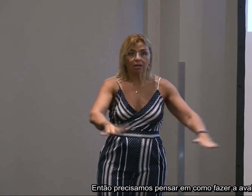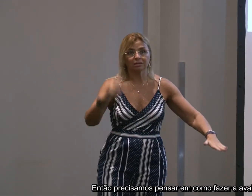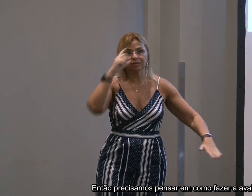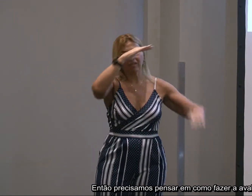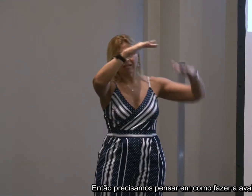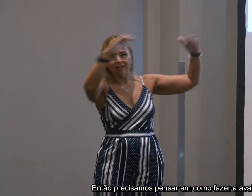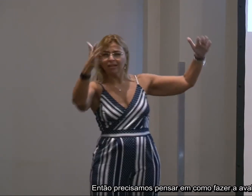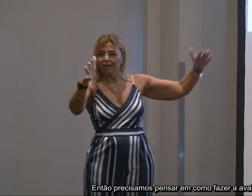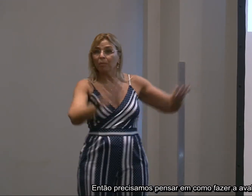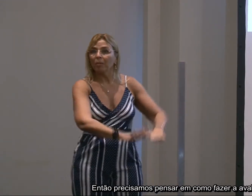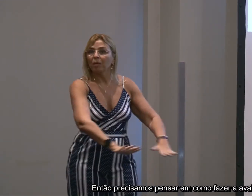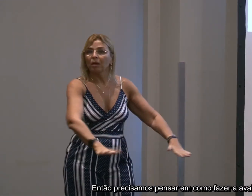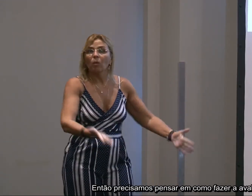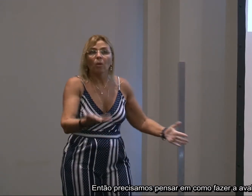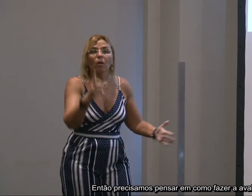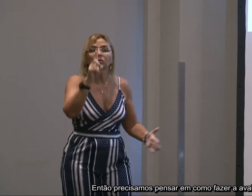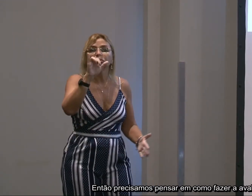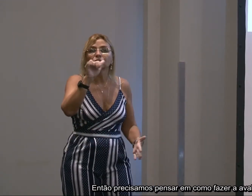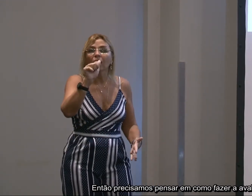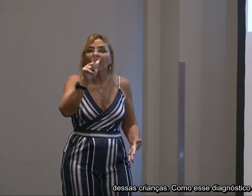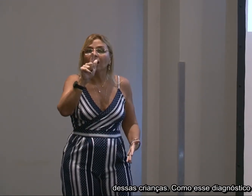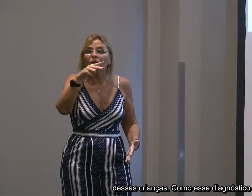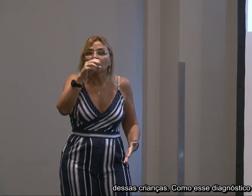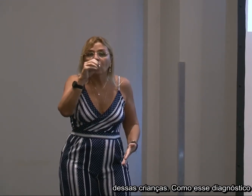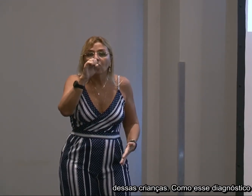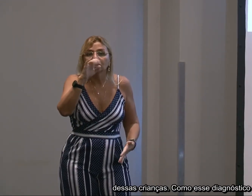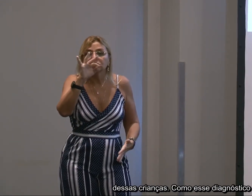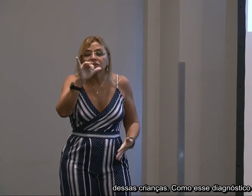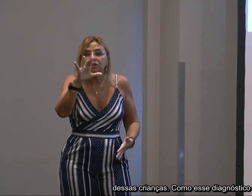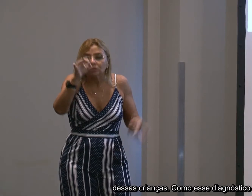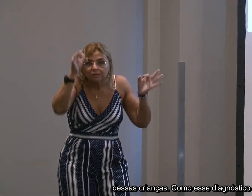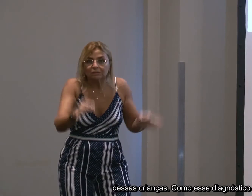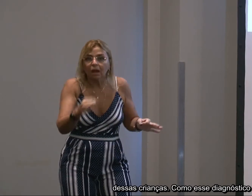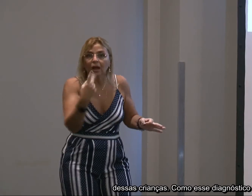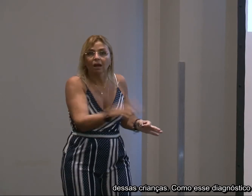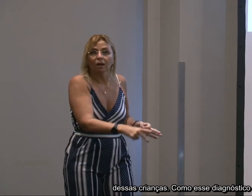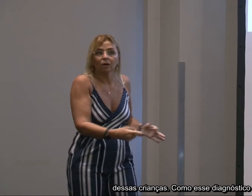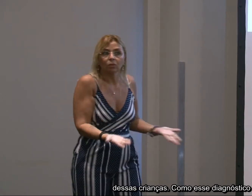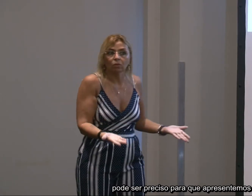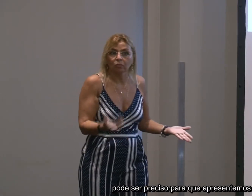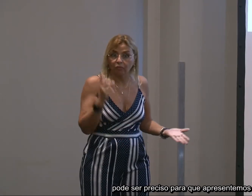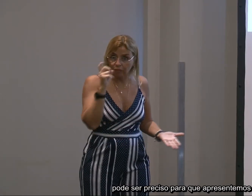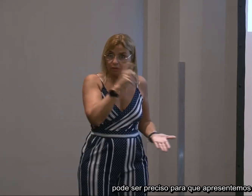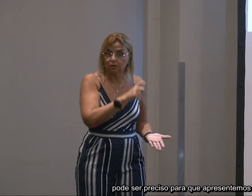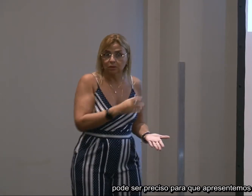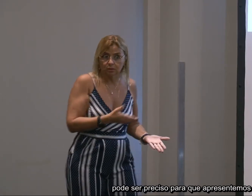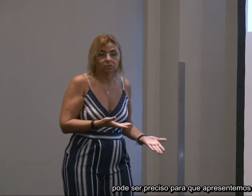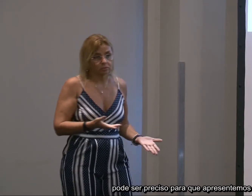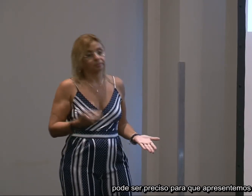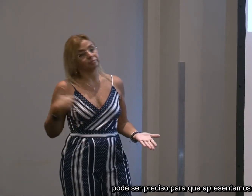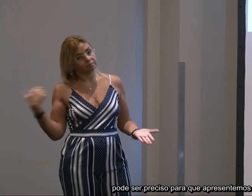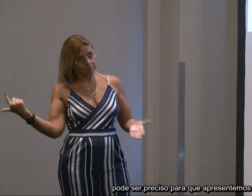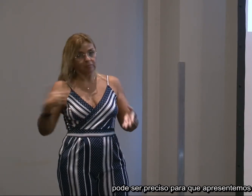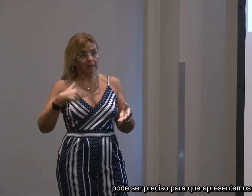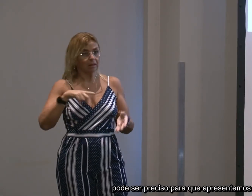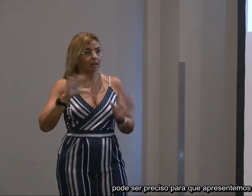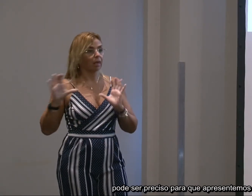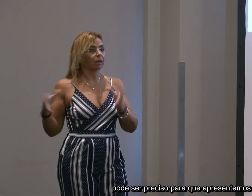pensar em como a gente vai fazer a avaliação dessas crianças, como que esse diagnóstico pode ser preciso para que a gente